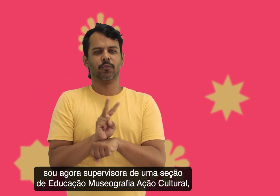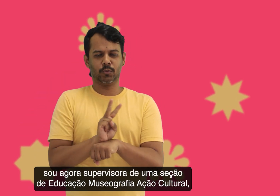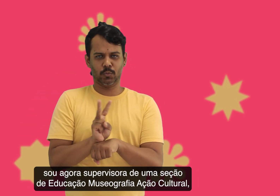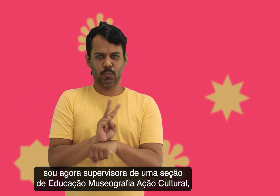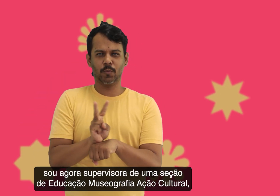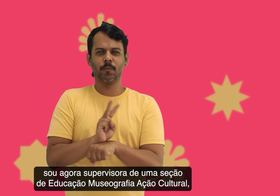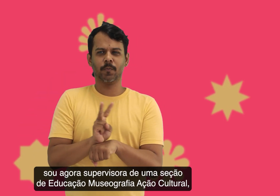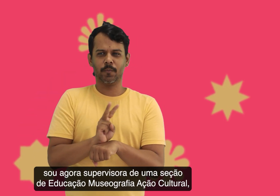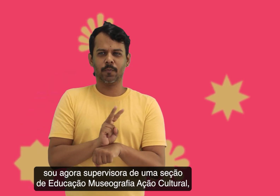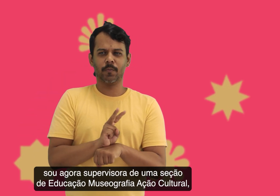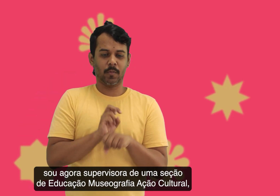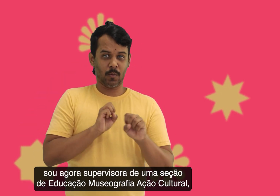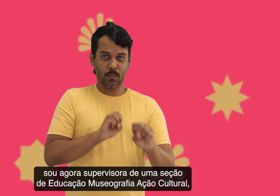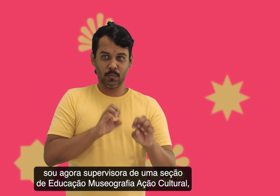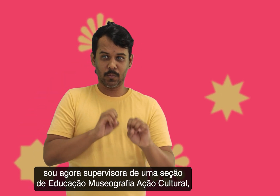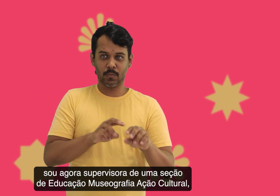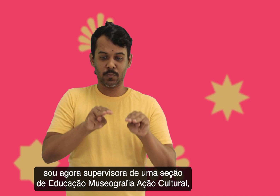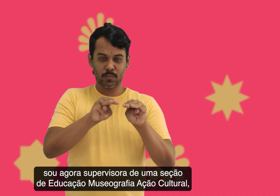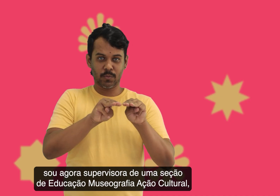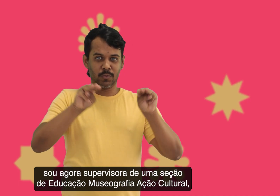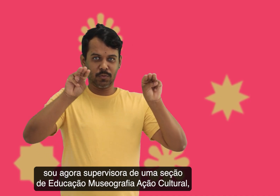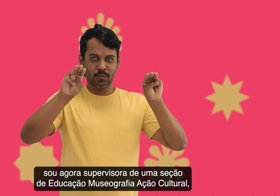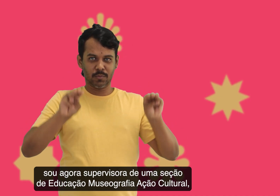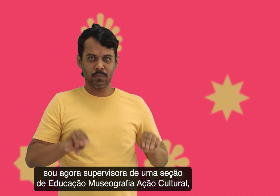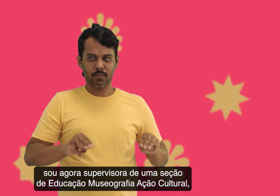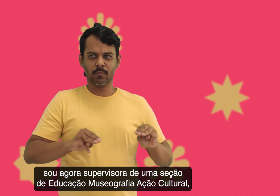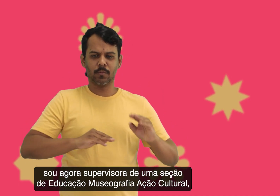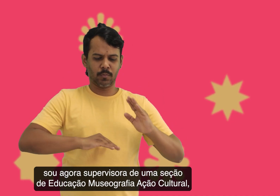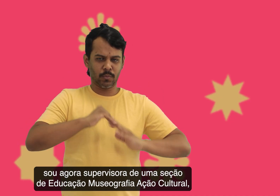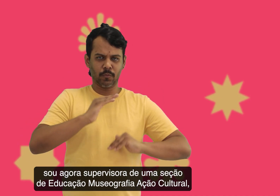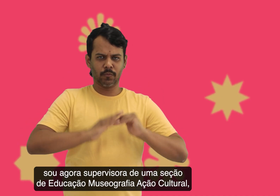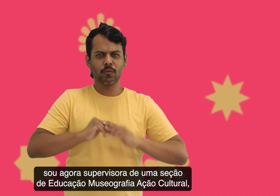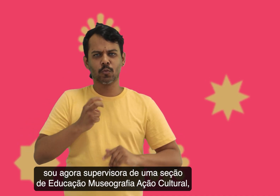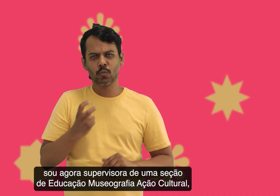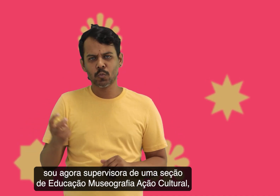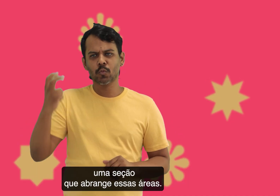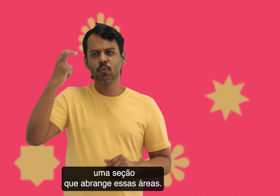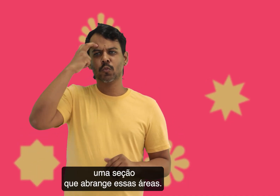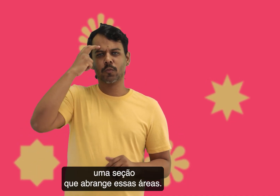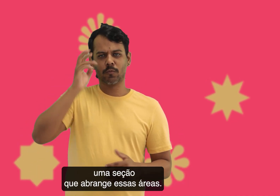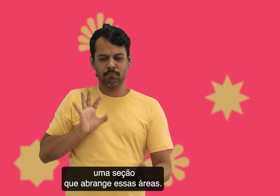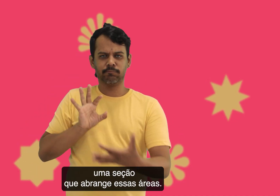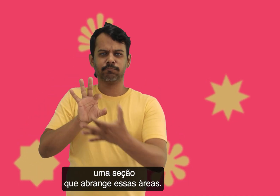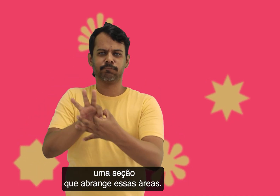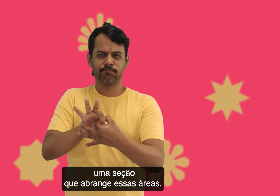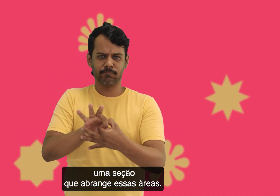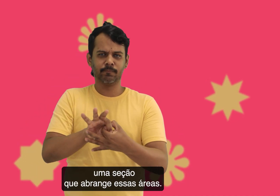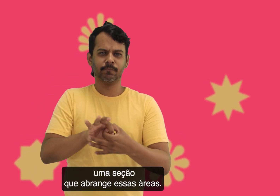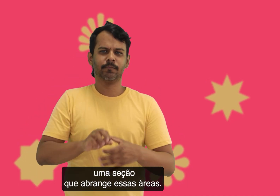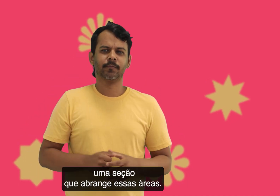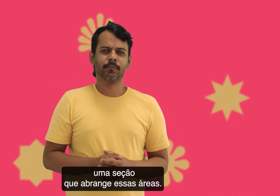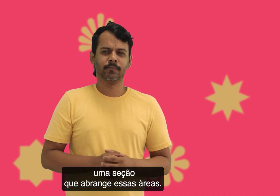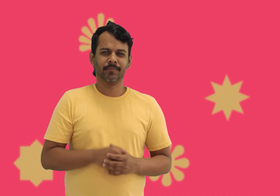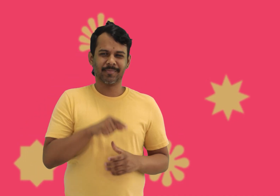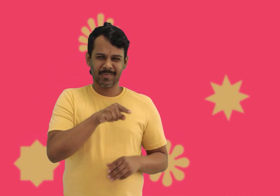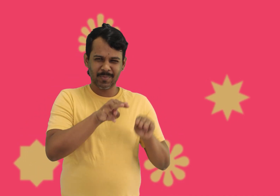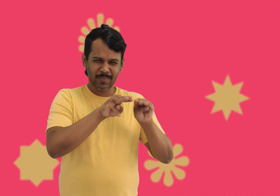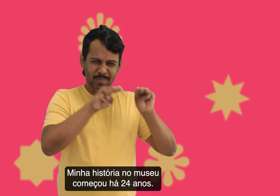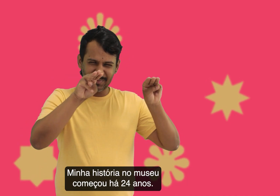sou agora supervisora de uma seção de educação, museografia e ação cultural, uma seção que abrange essas áreas.